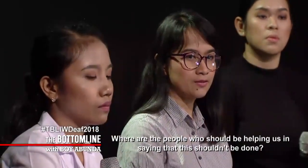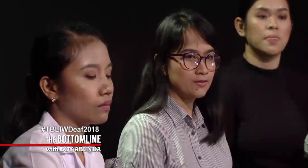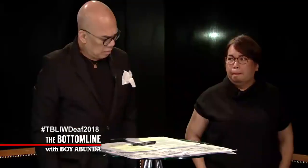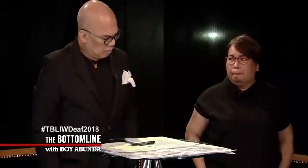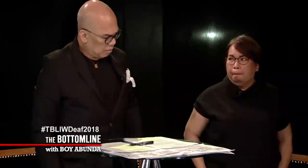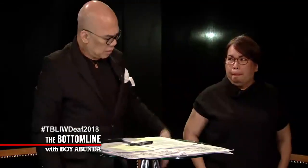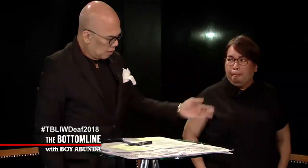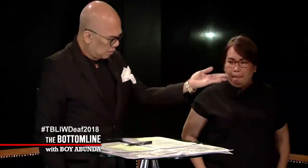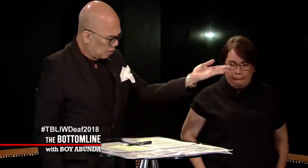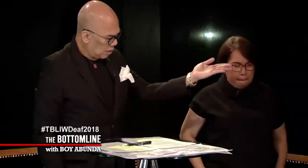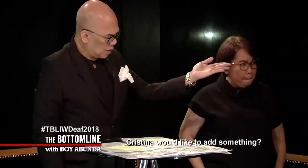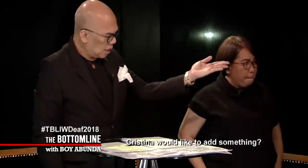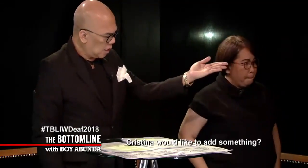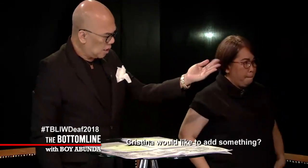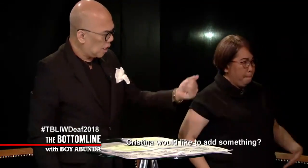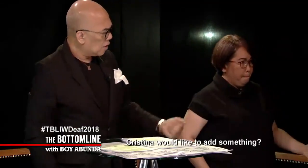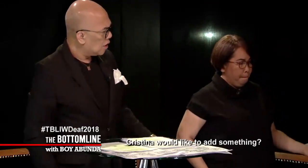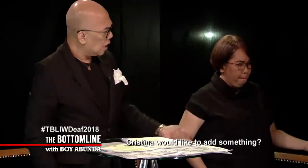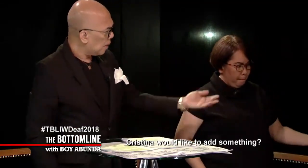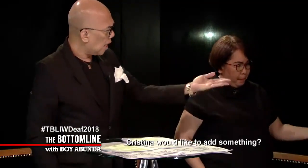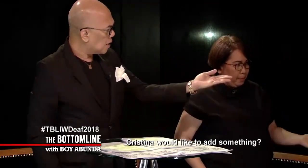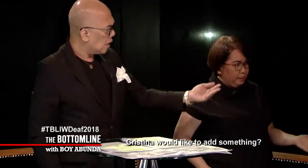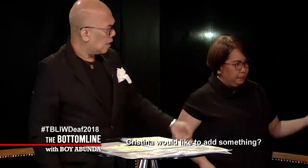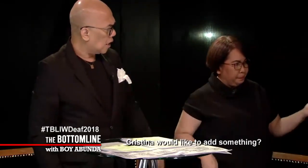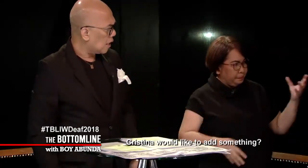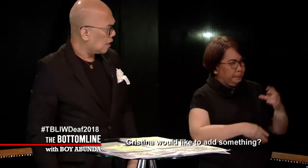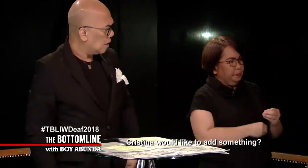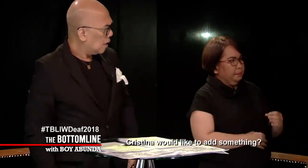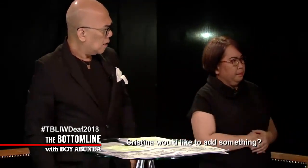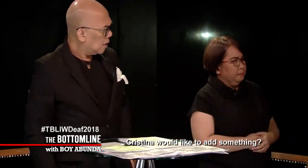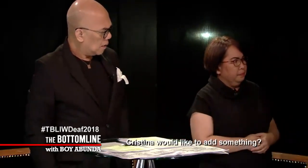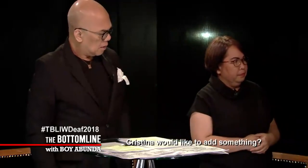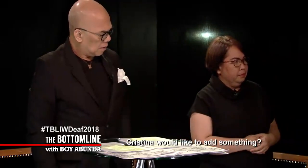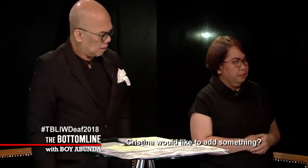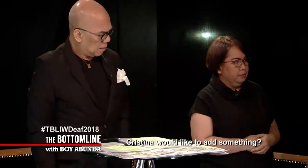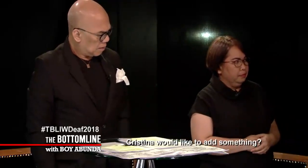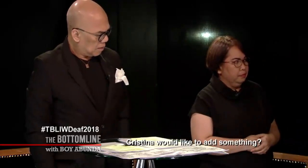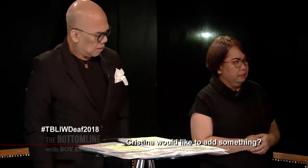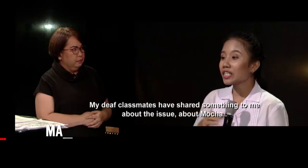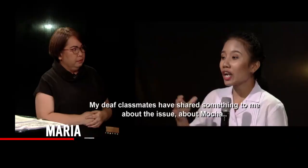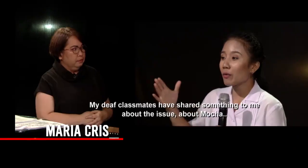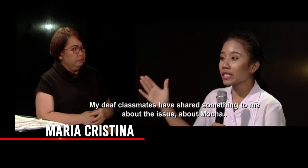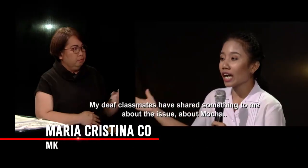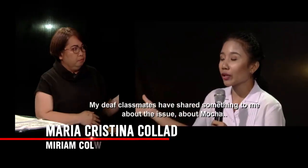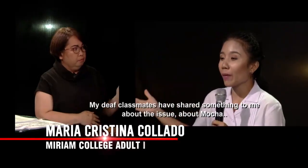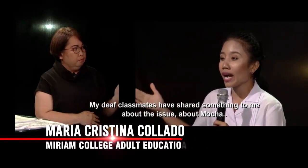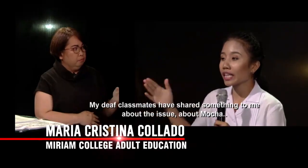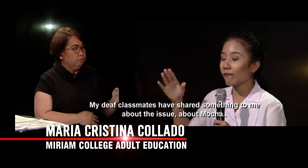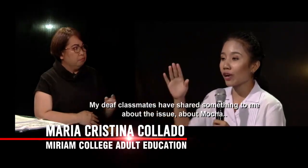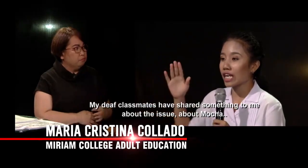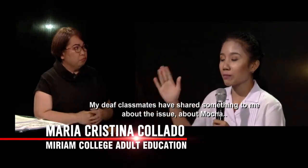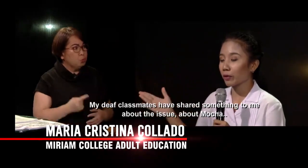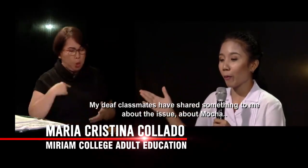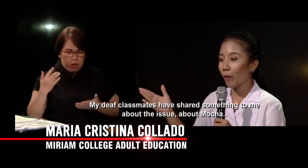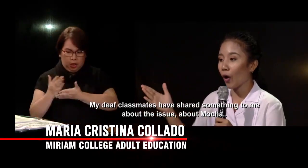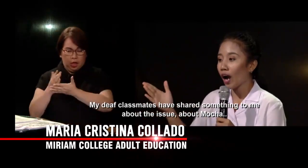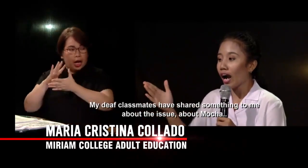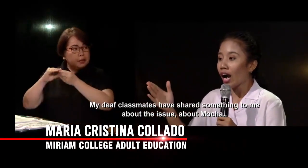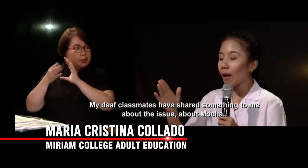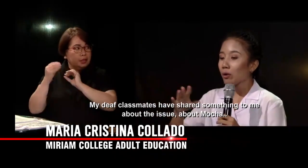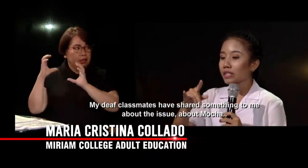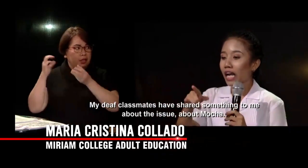ginagawa. Si Christina, may nais idagdag. May sila po sa akin yung mga classmate ko